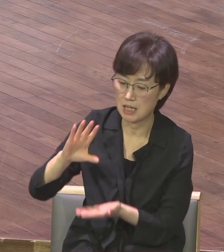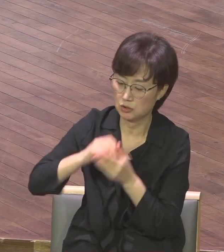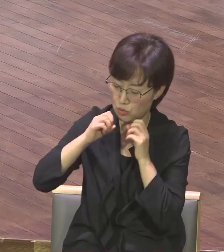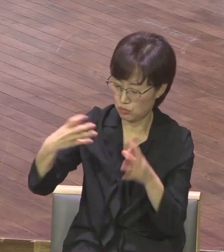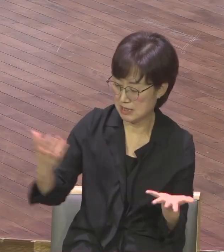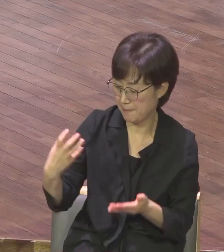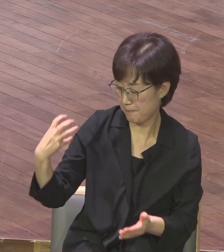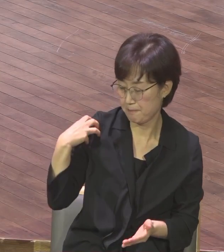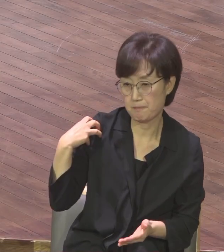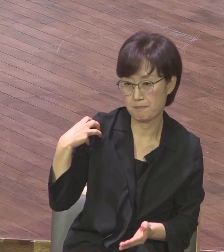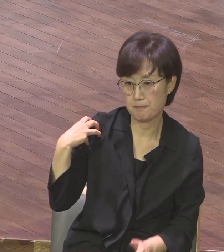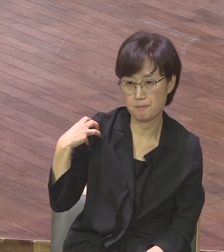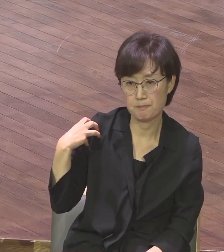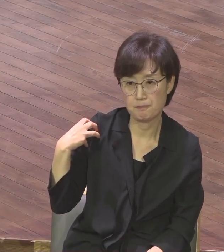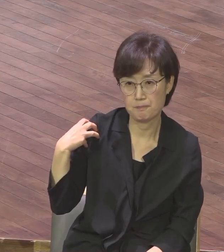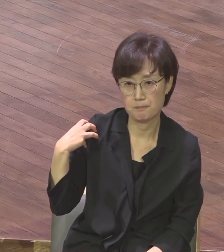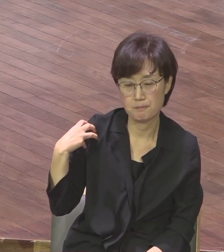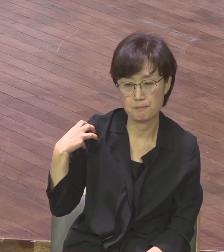되라는 거죠.